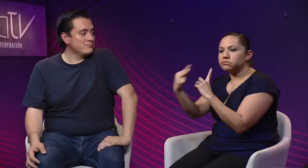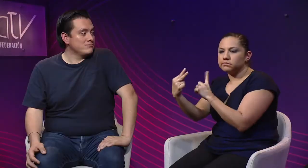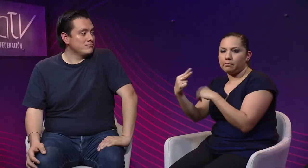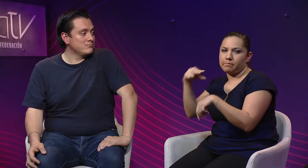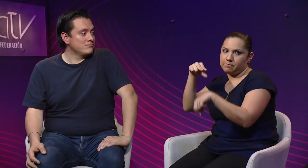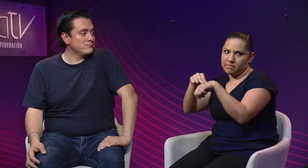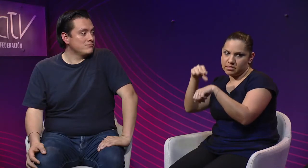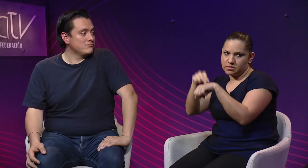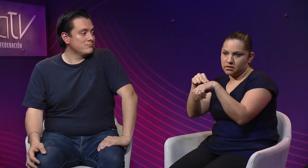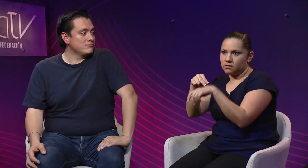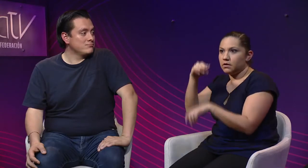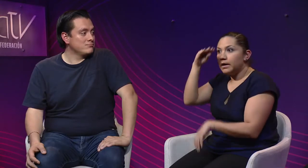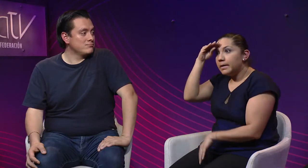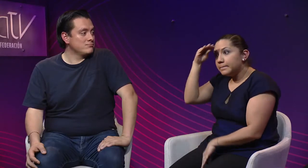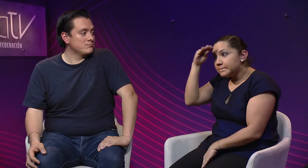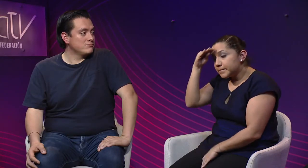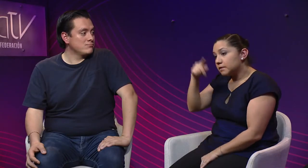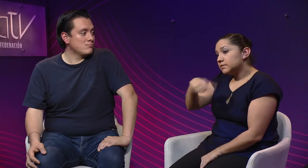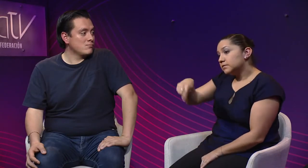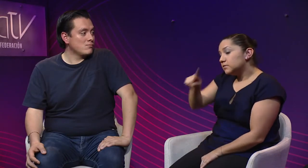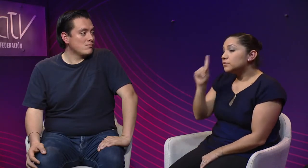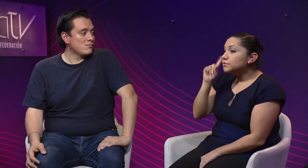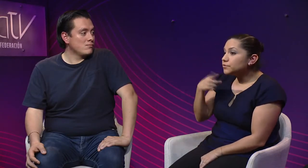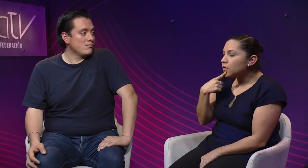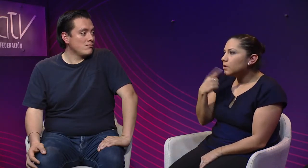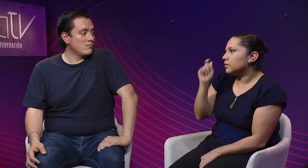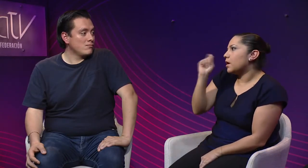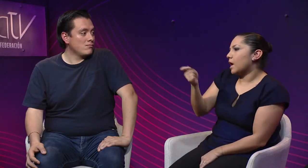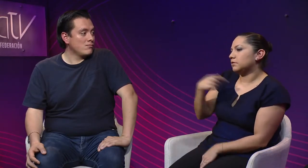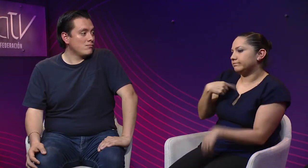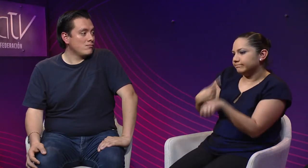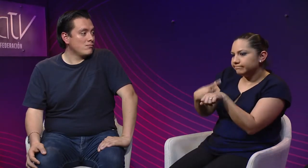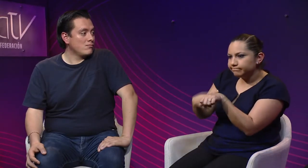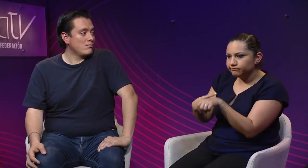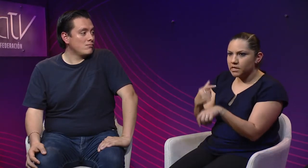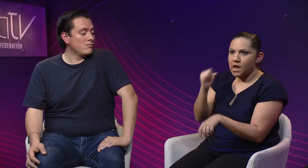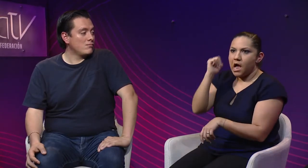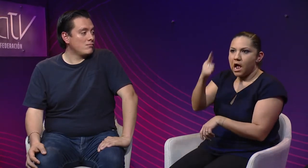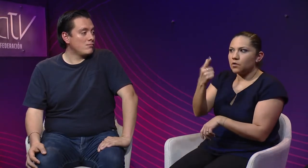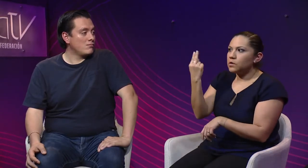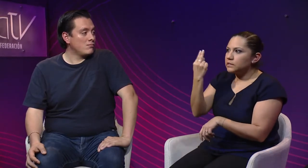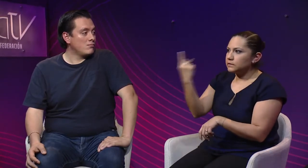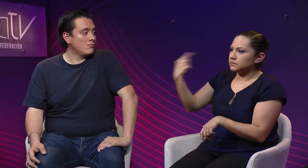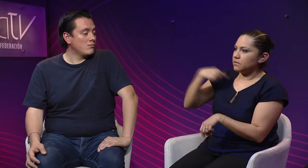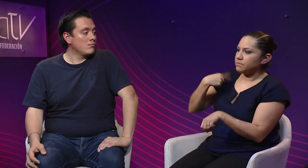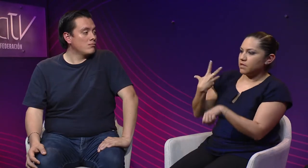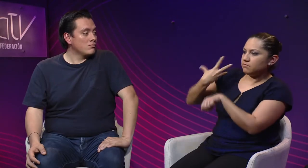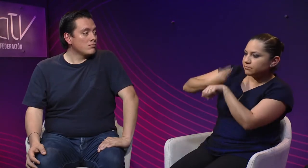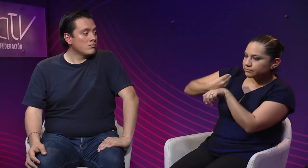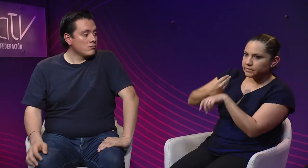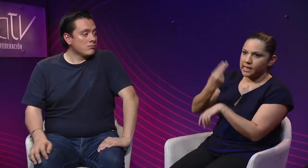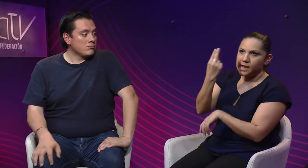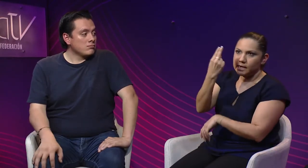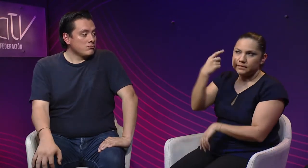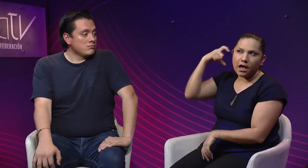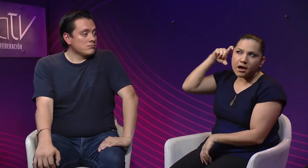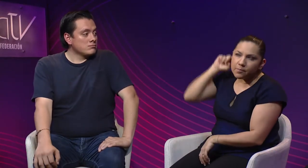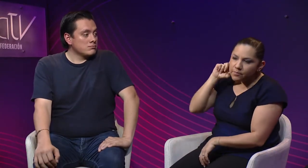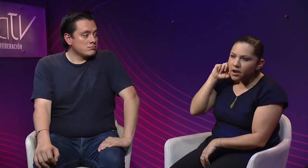comunidad de sordas, ¿no? Entonces siempre es ese referente de la comunidad de sordas a partir de una visión médica. Entonces es como la